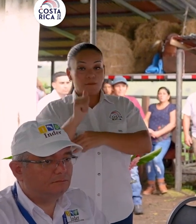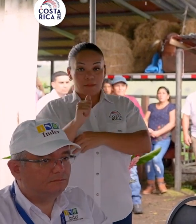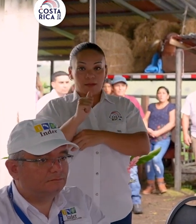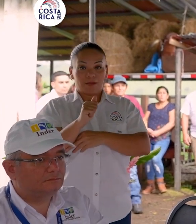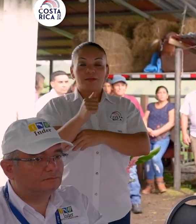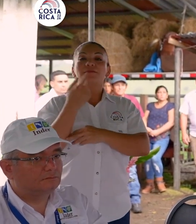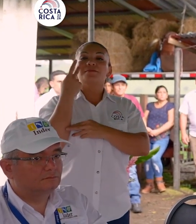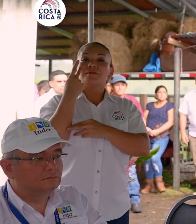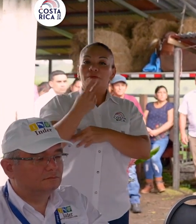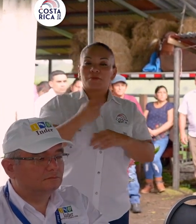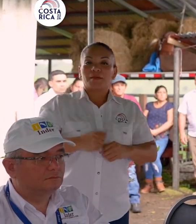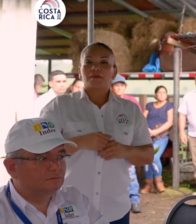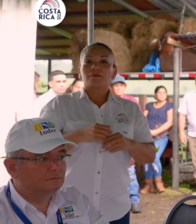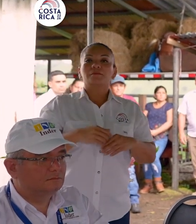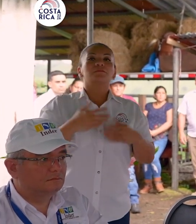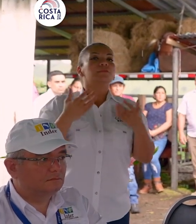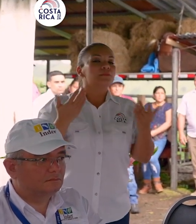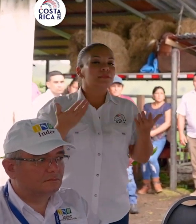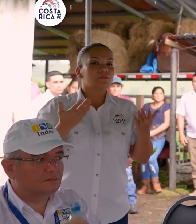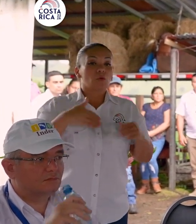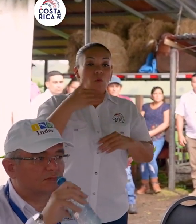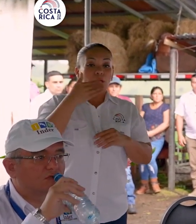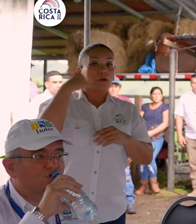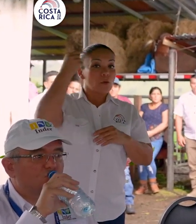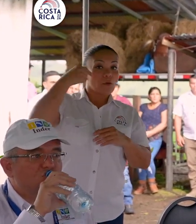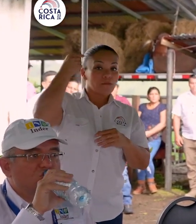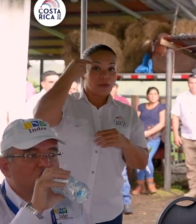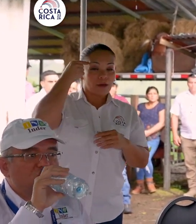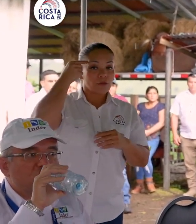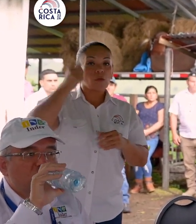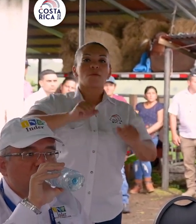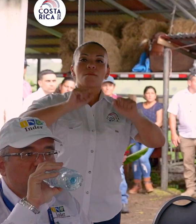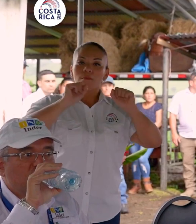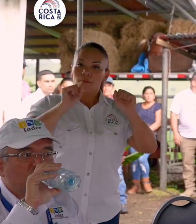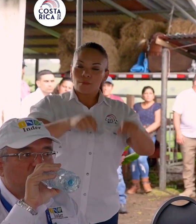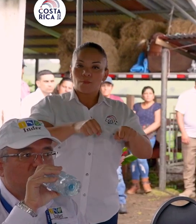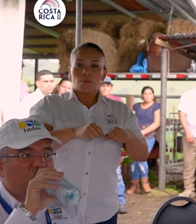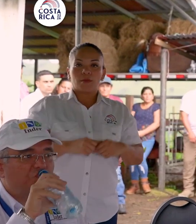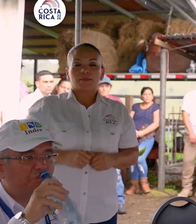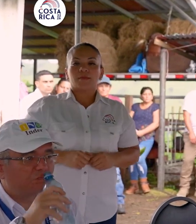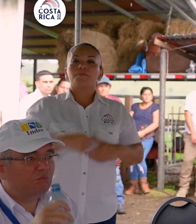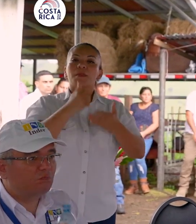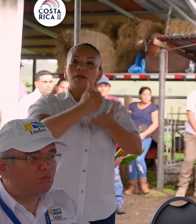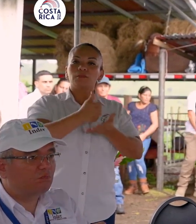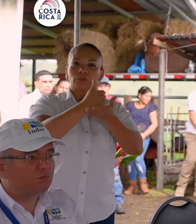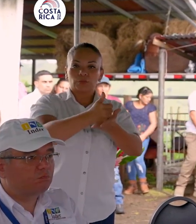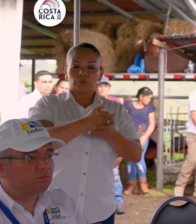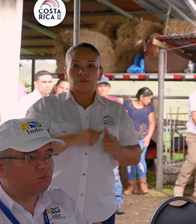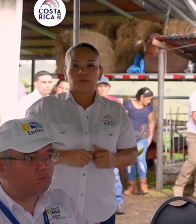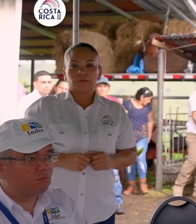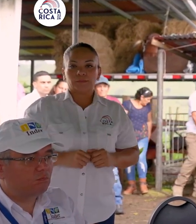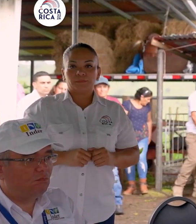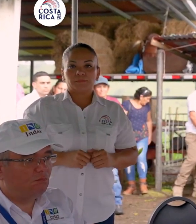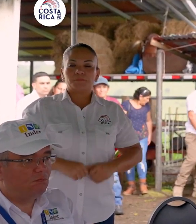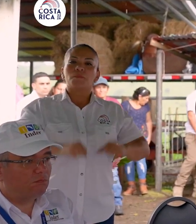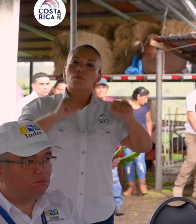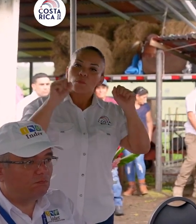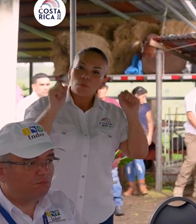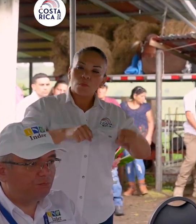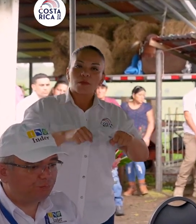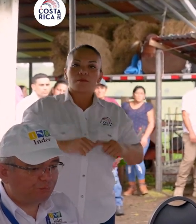ve cuando el Estado puede ayudar,